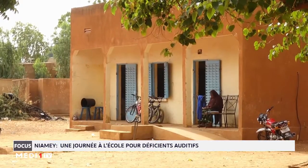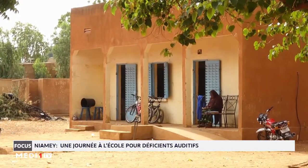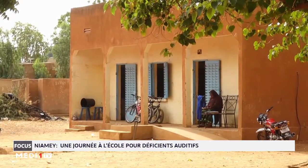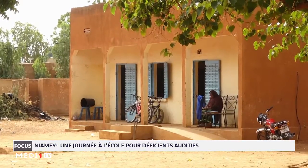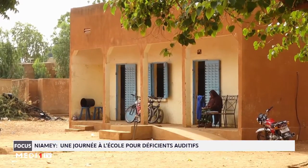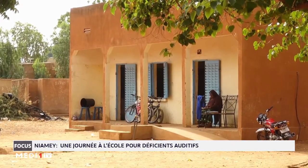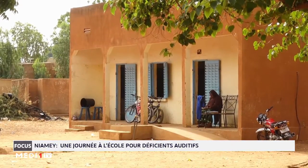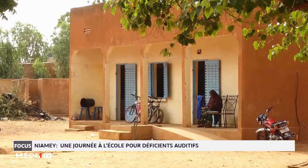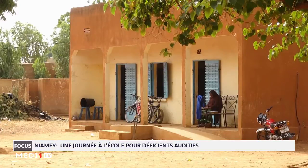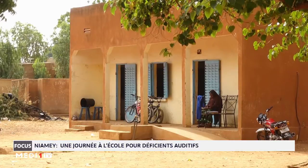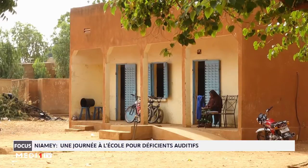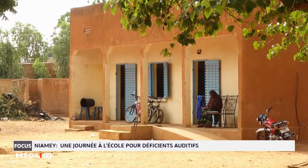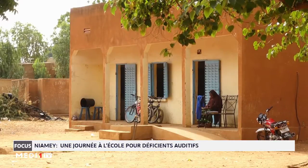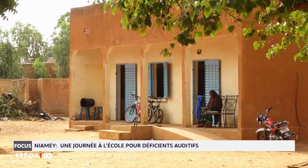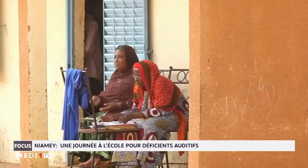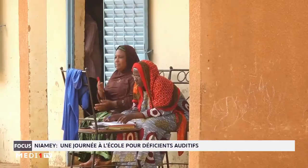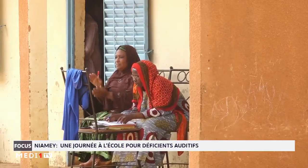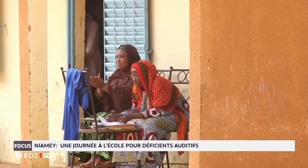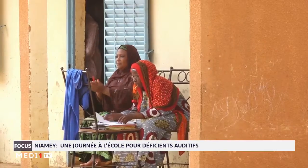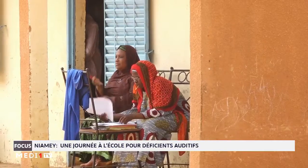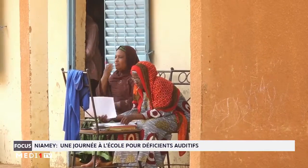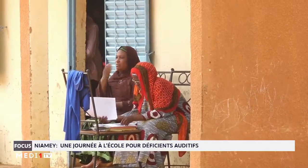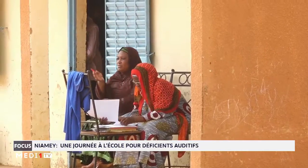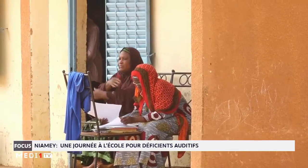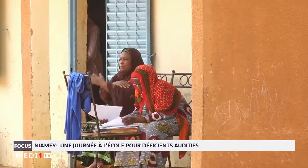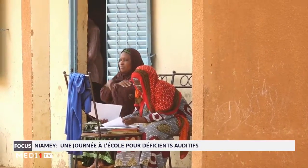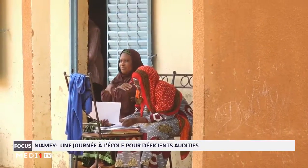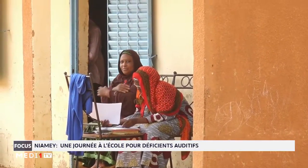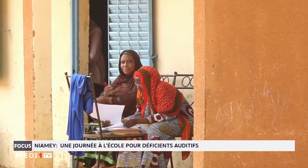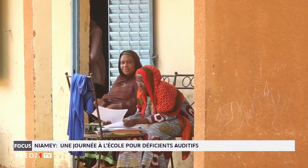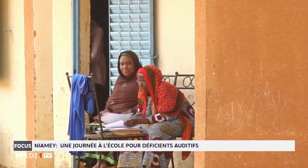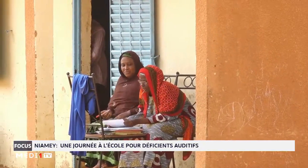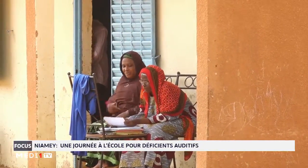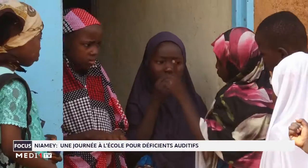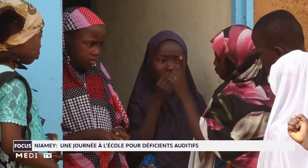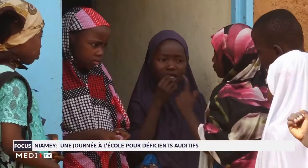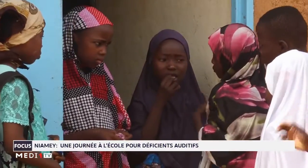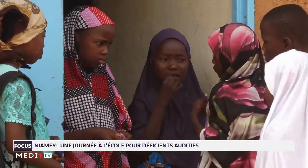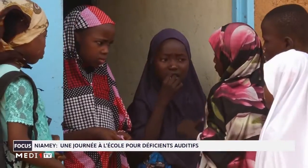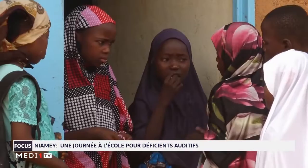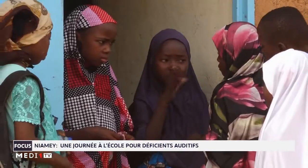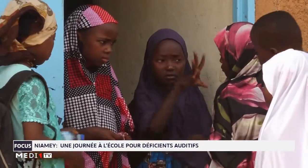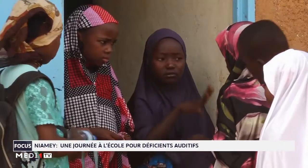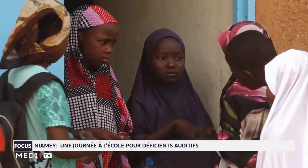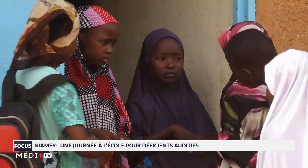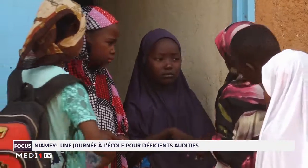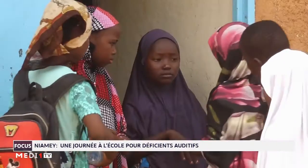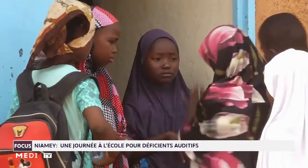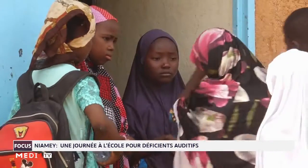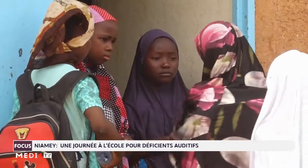n'est donc pas étonnant de voir son propre professeur réviser son langage des signes entre deux cours. Une langue à part qui mérite